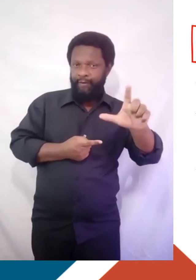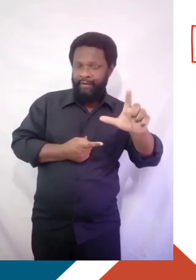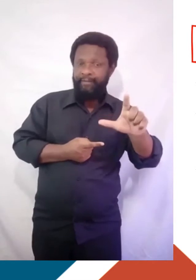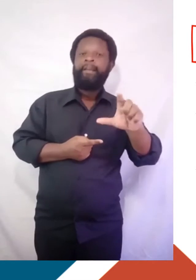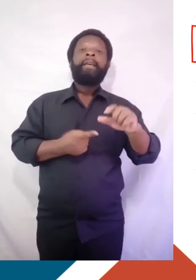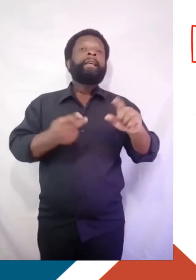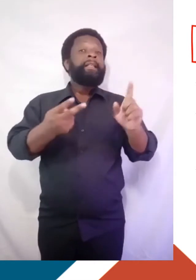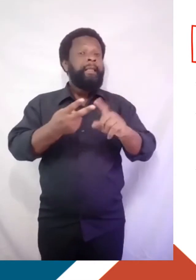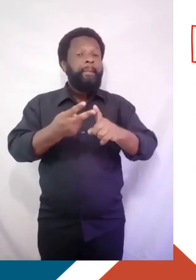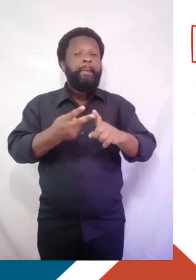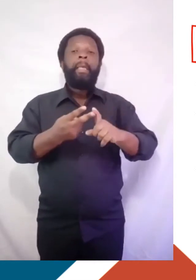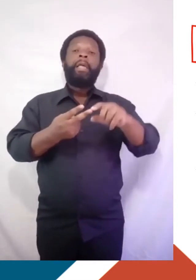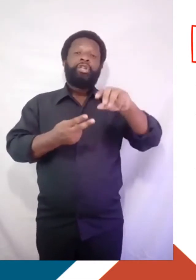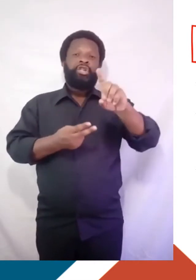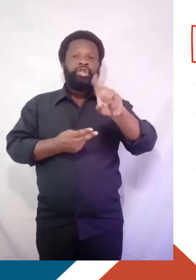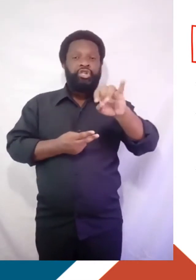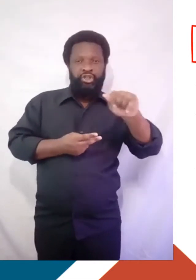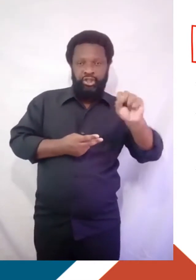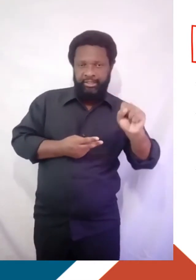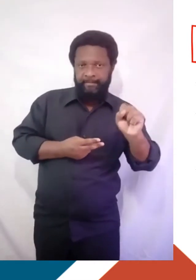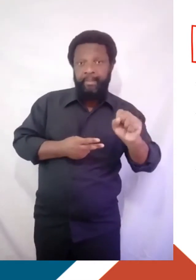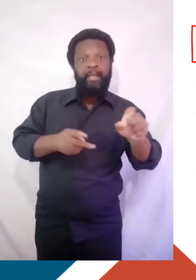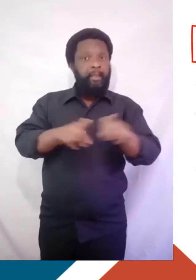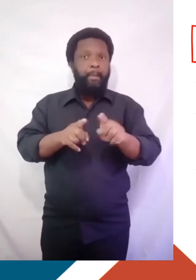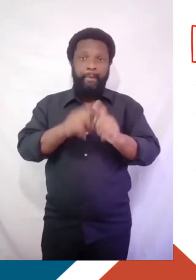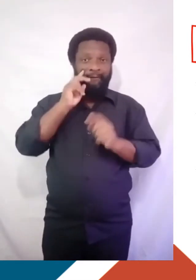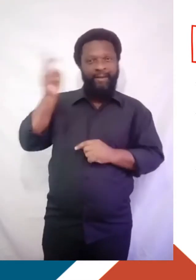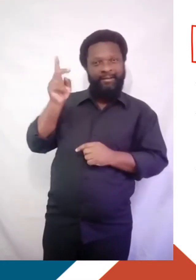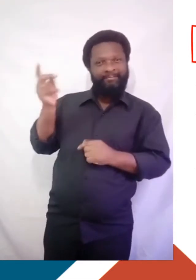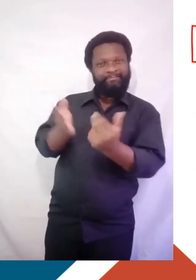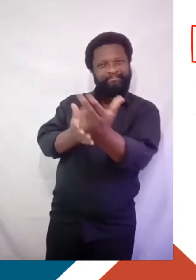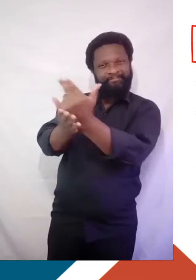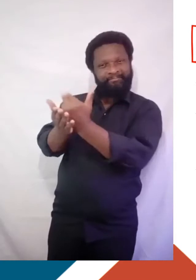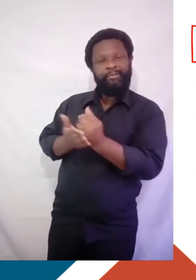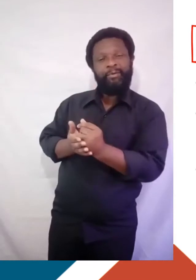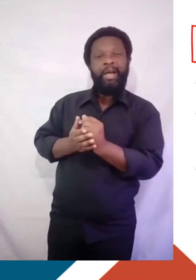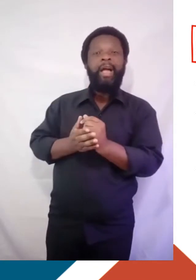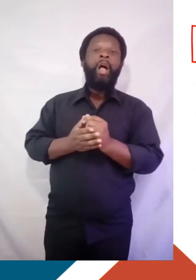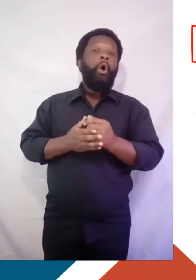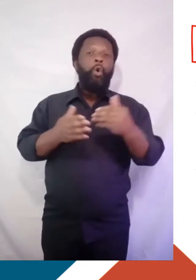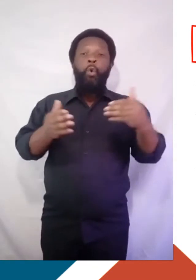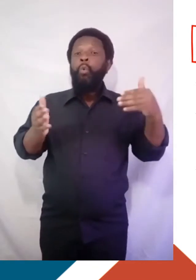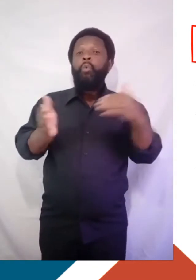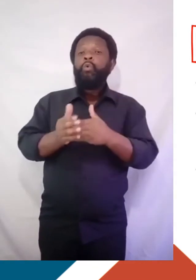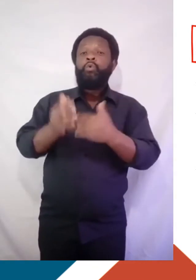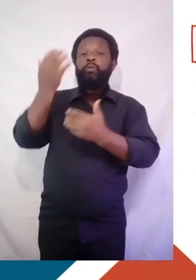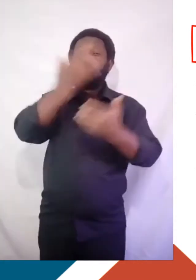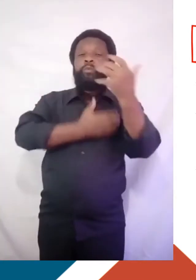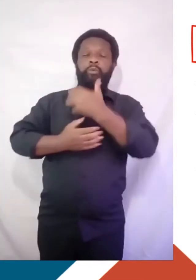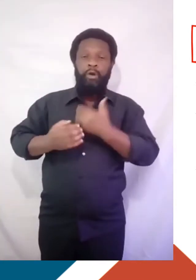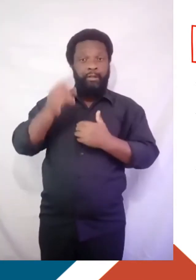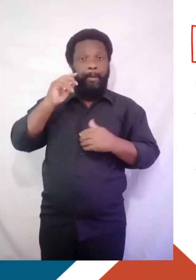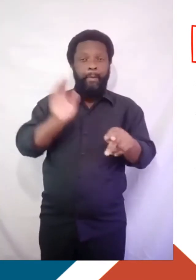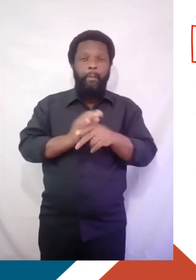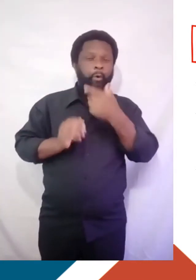Ao lado direito, podemos ver uma obra-prima da nossa poesia indianista, o 10º e último canto do poema I